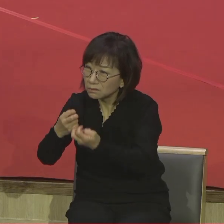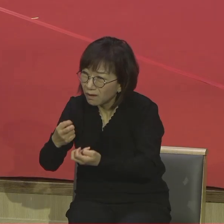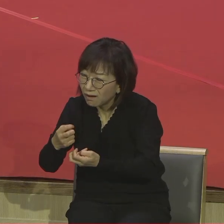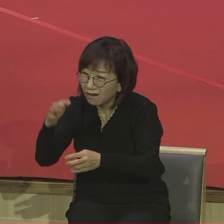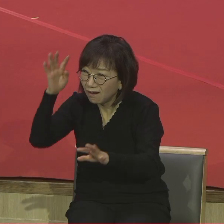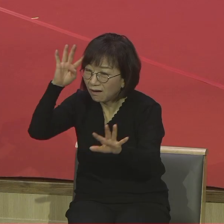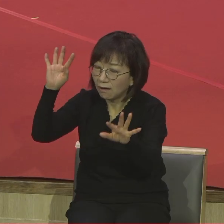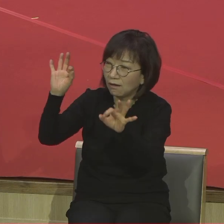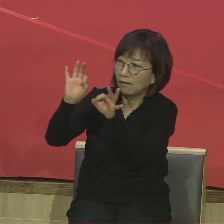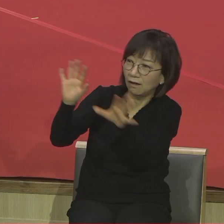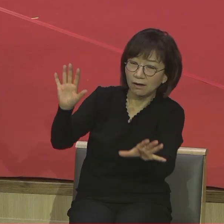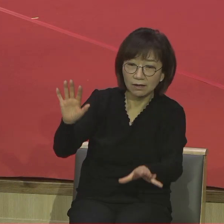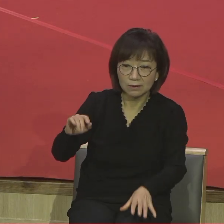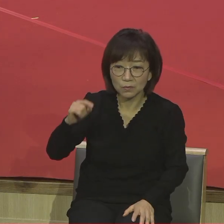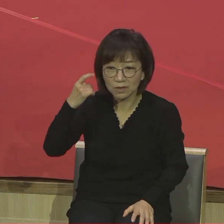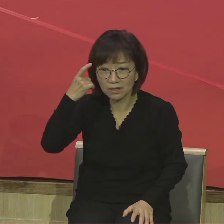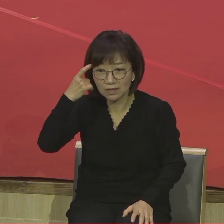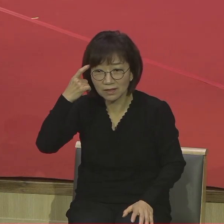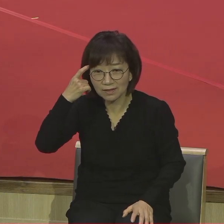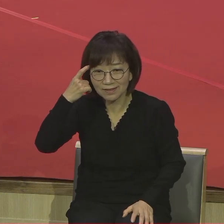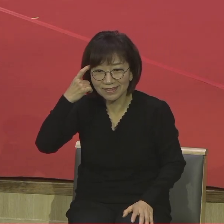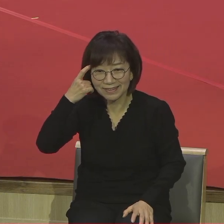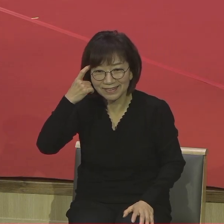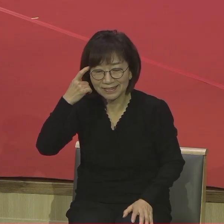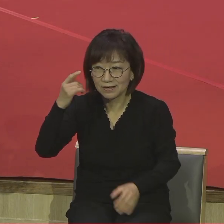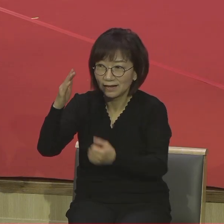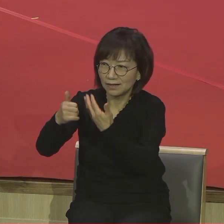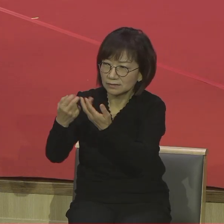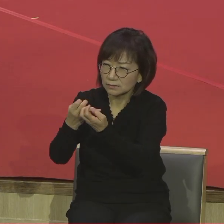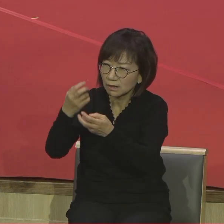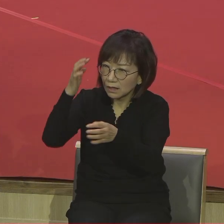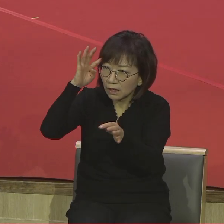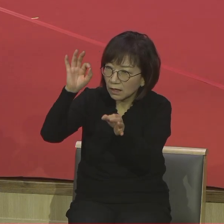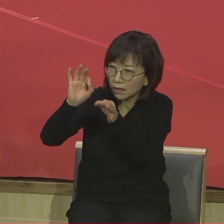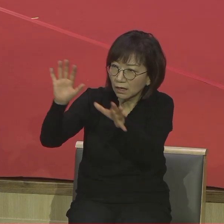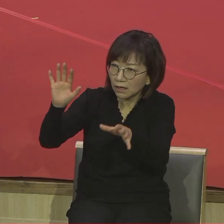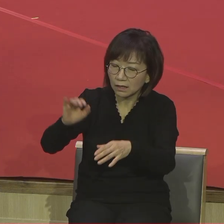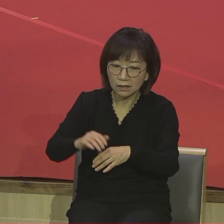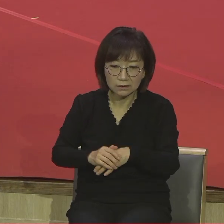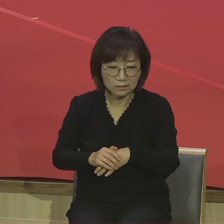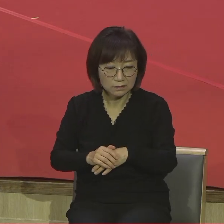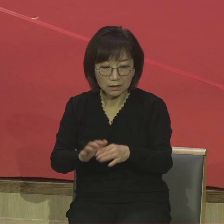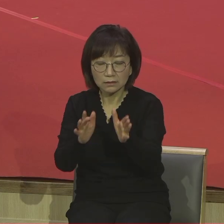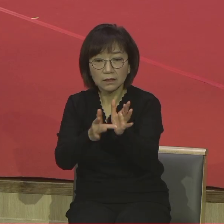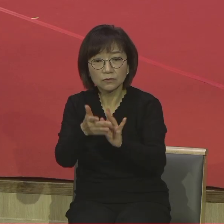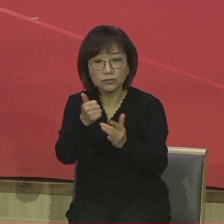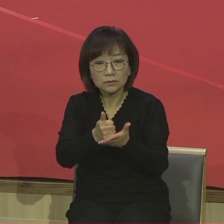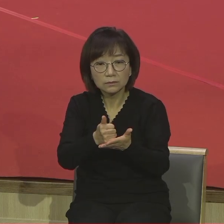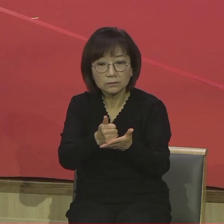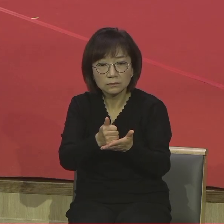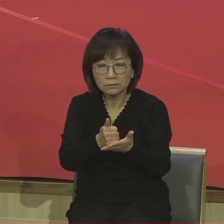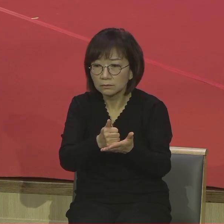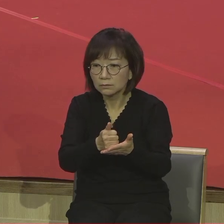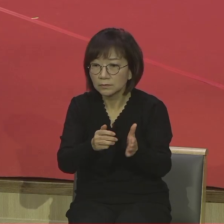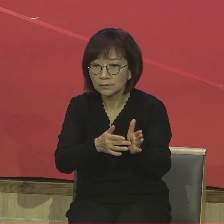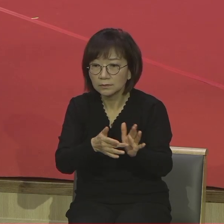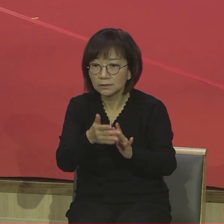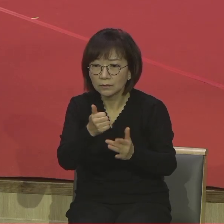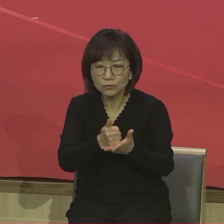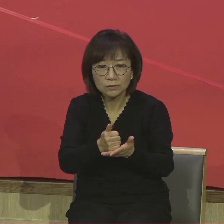하나님의 방법은 완전 달랐습니다. 예수님은 전혀 이름도 알려지지